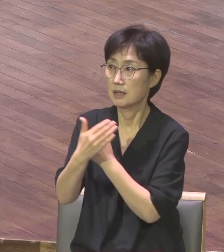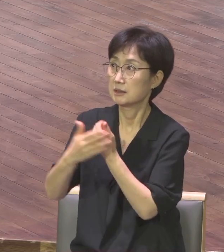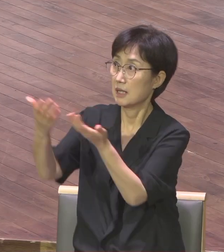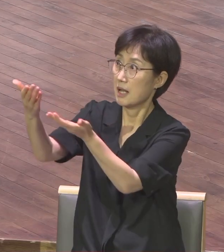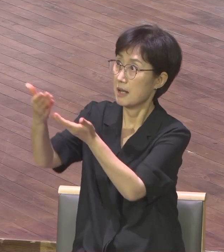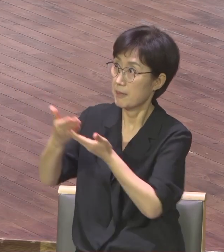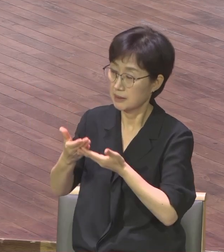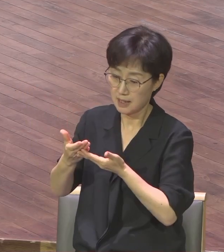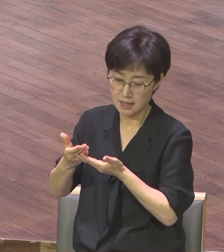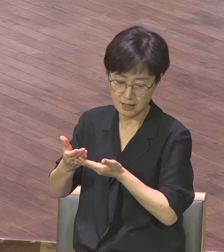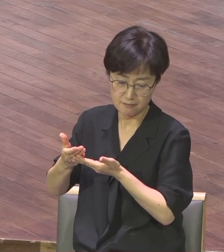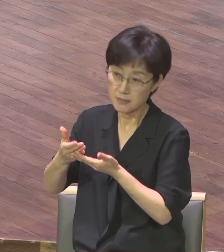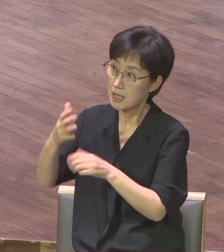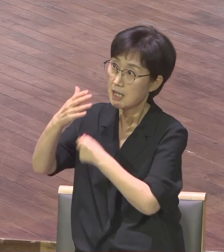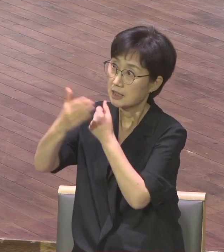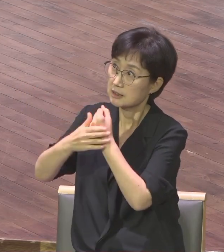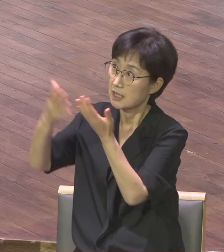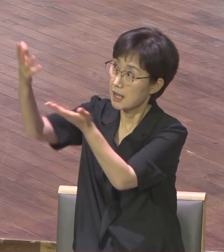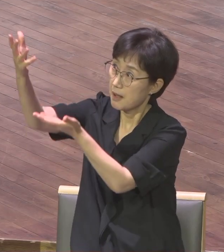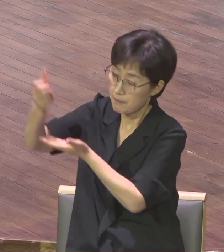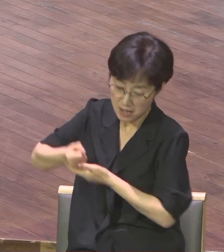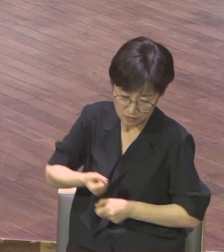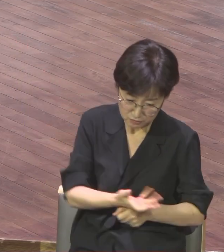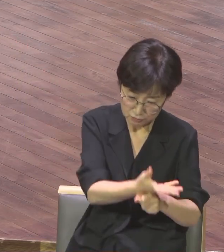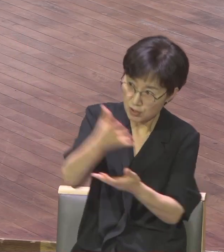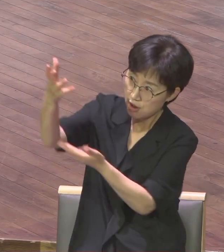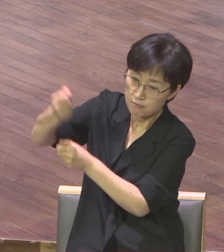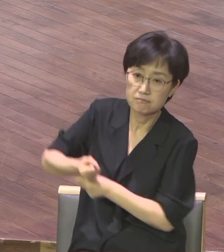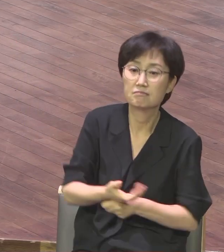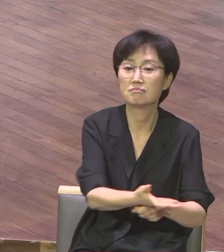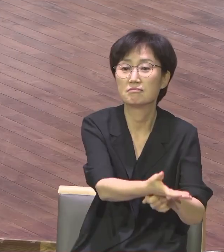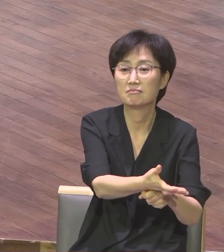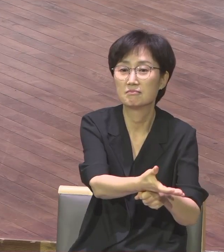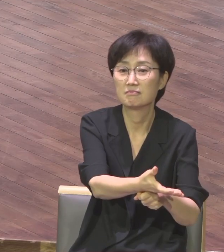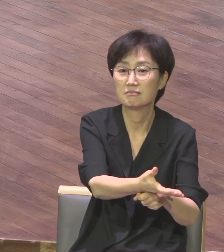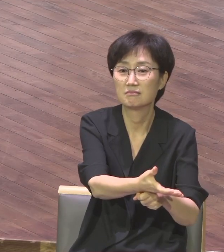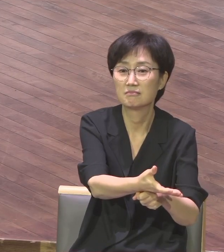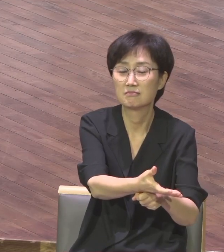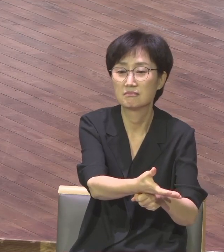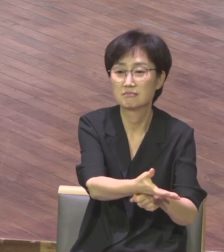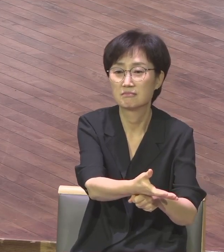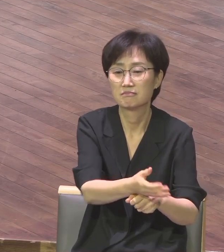가르치는, 한동안 있었던 일을 간증하는 거. 그래서 정인으로서.